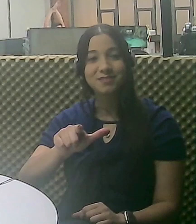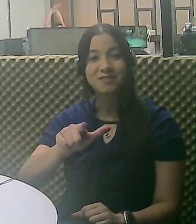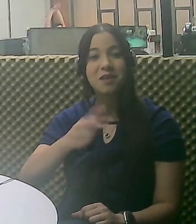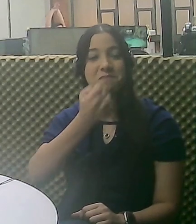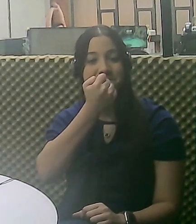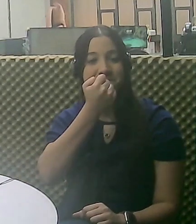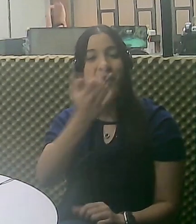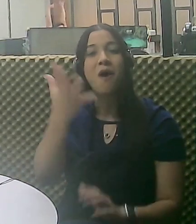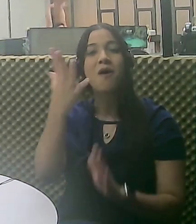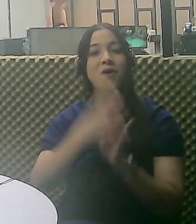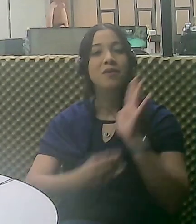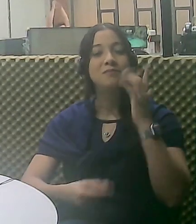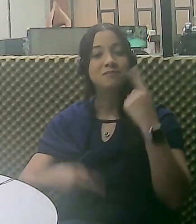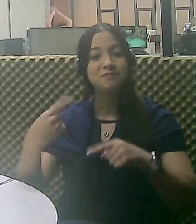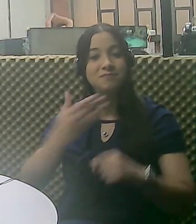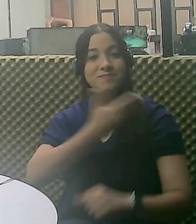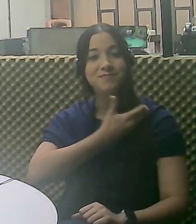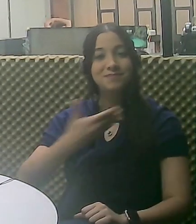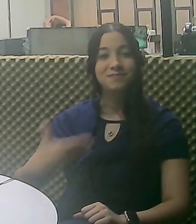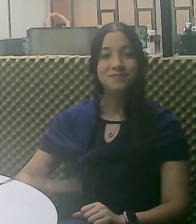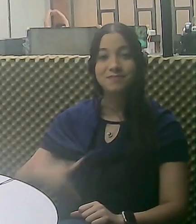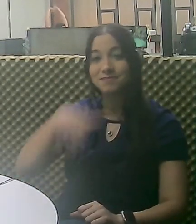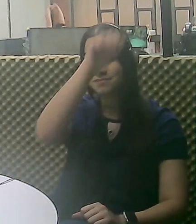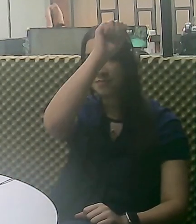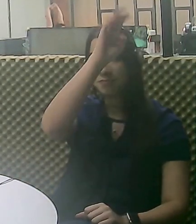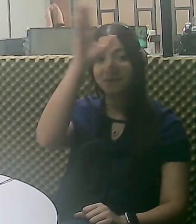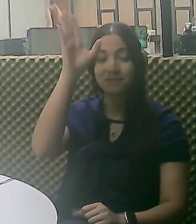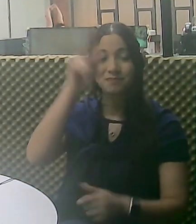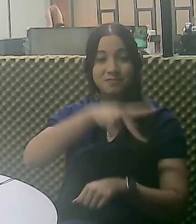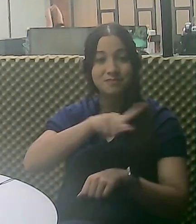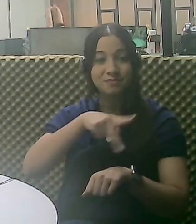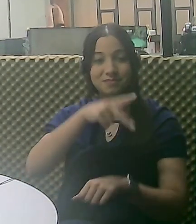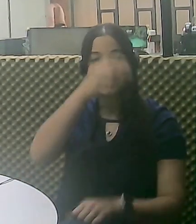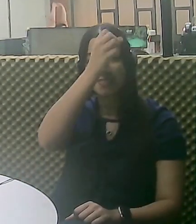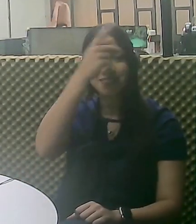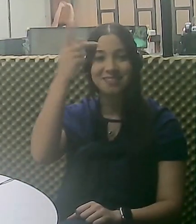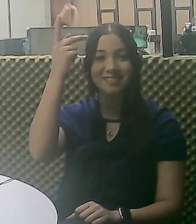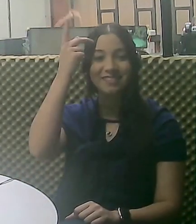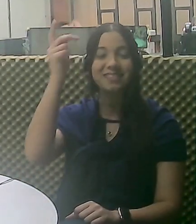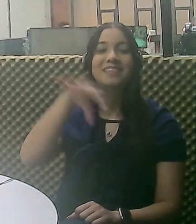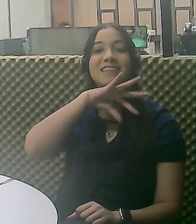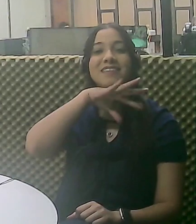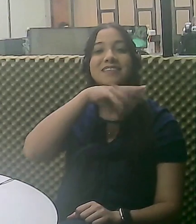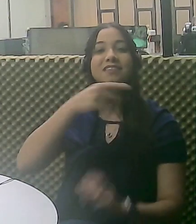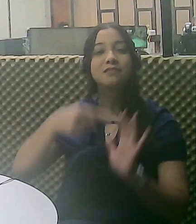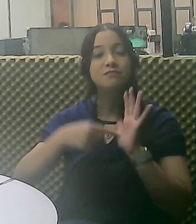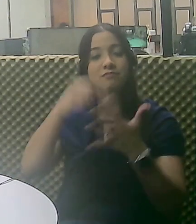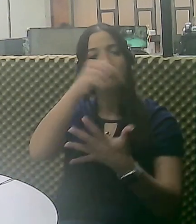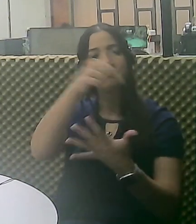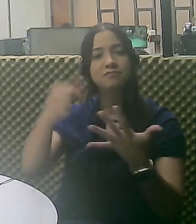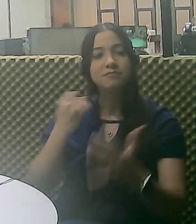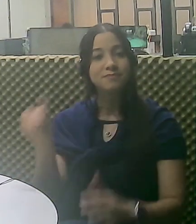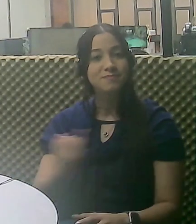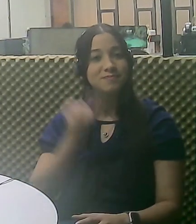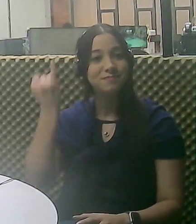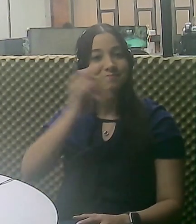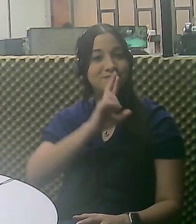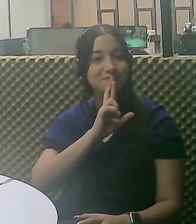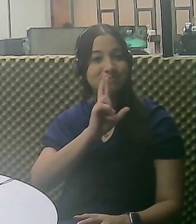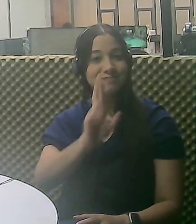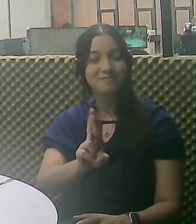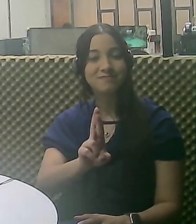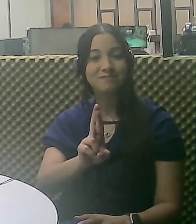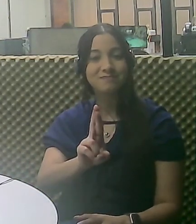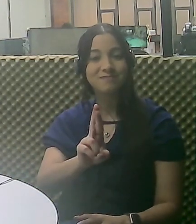bom exemplo de política pública de alfabetização no país. O prefeito Adelmo Leão apontou a importância do resultado